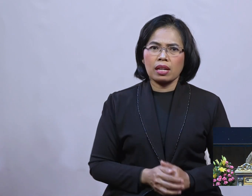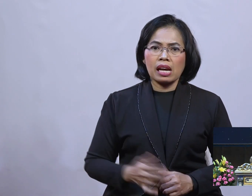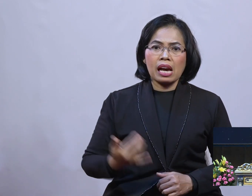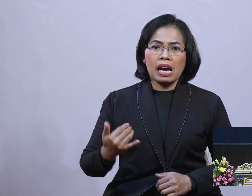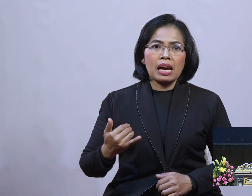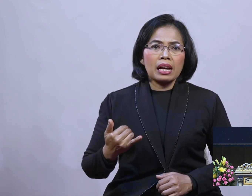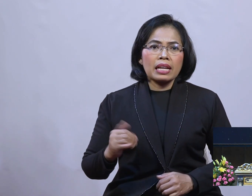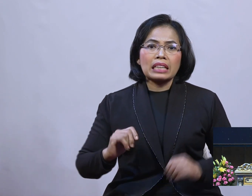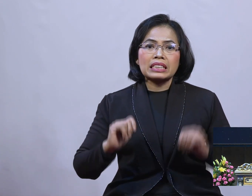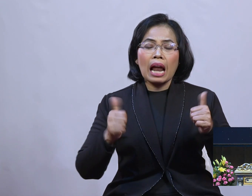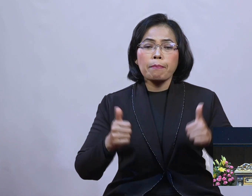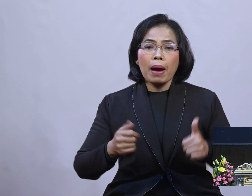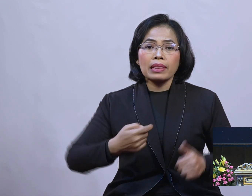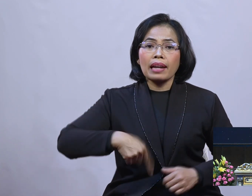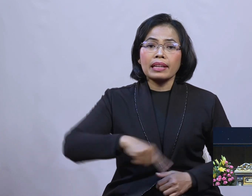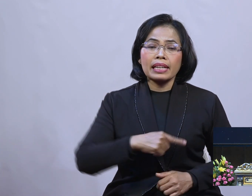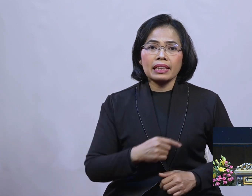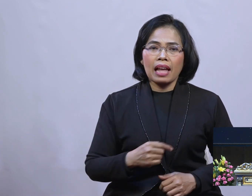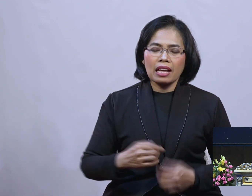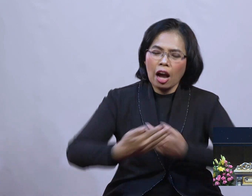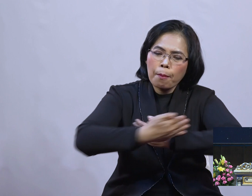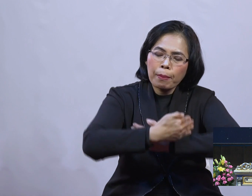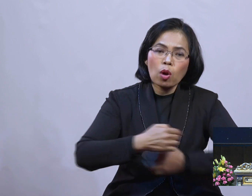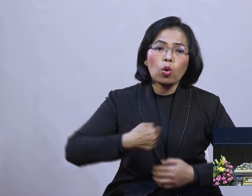selamatkan kita tetap Tuhan